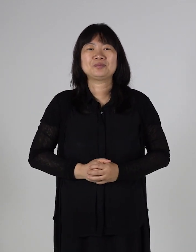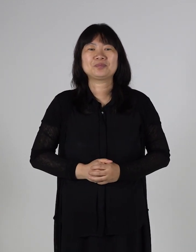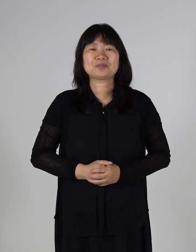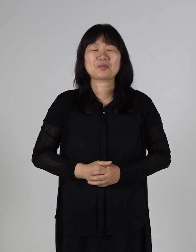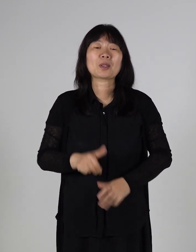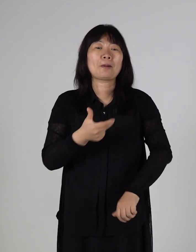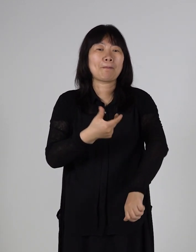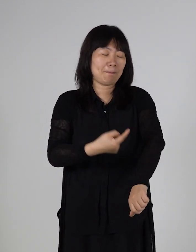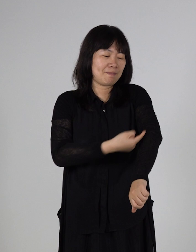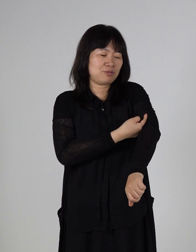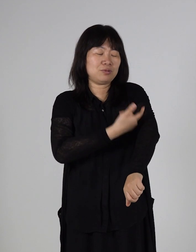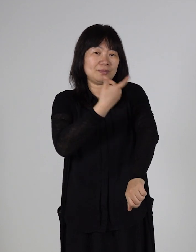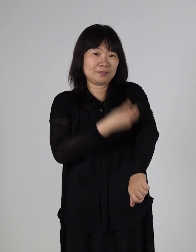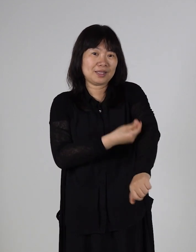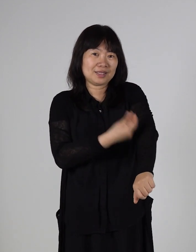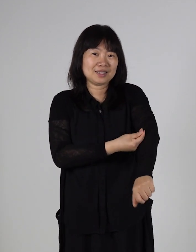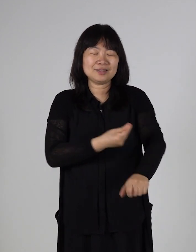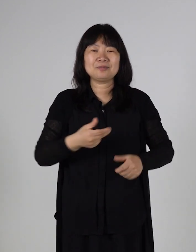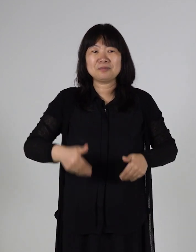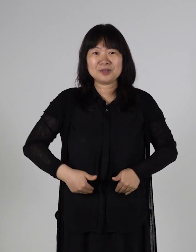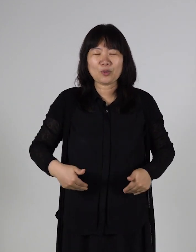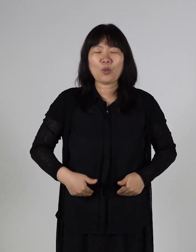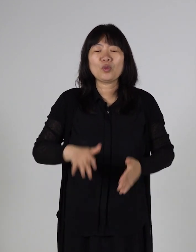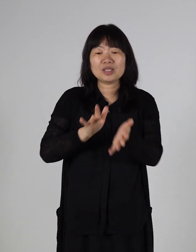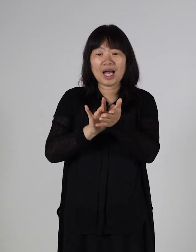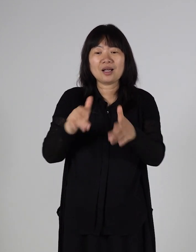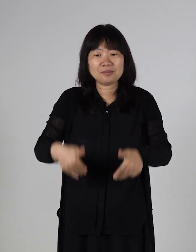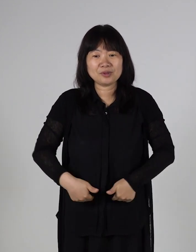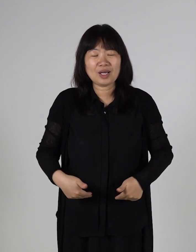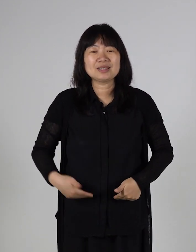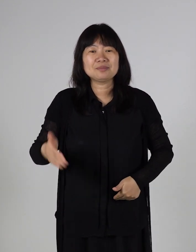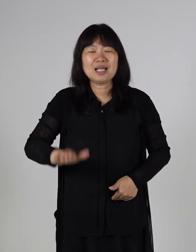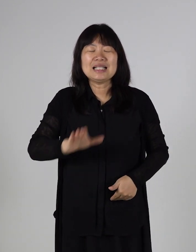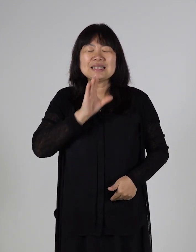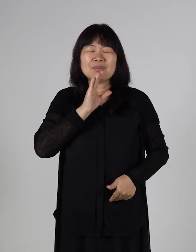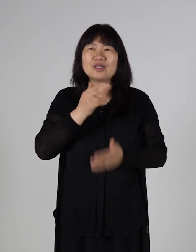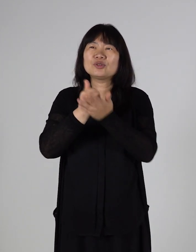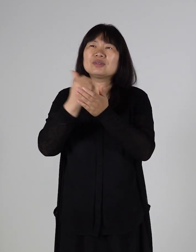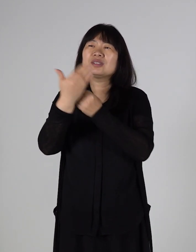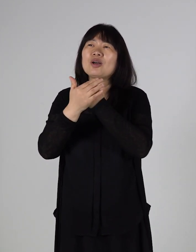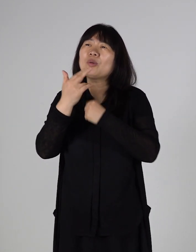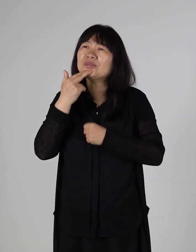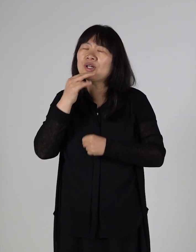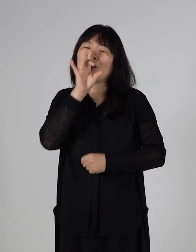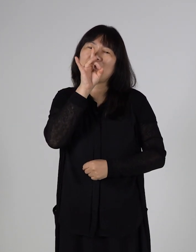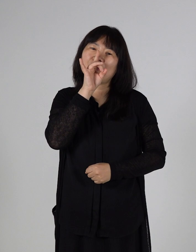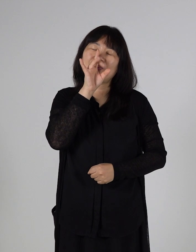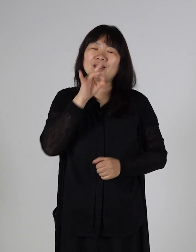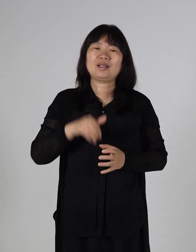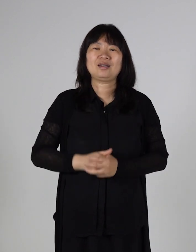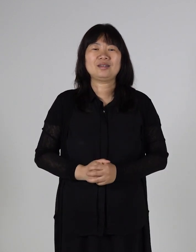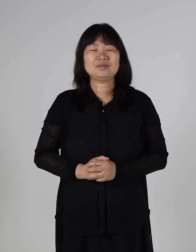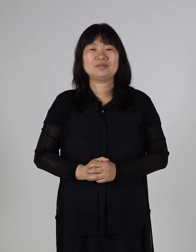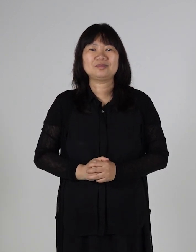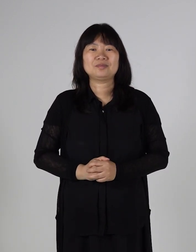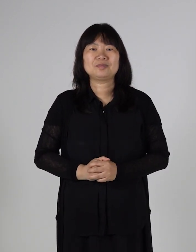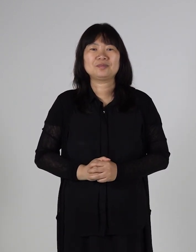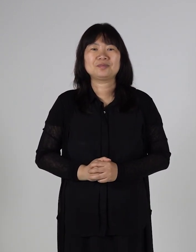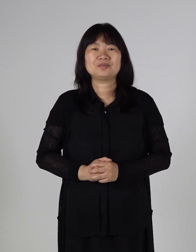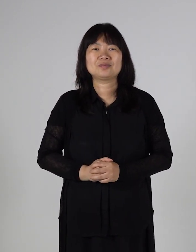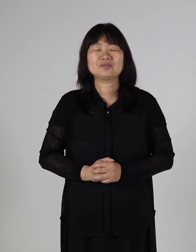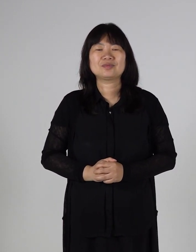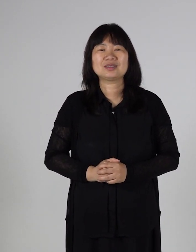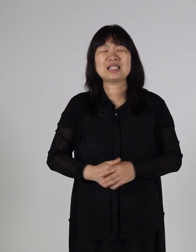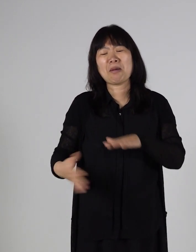백신도 필요하고 뭣도 필요하지만 정말 주님의 은혜 없이는 안 되는 거예요. 이게 그냥